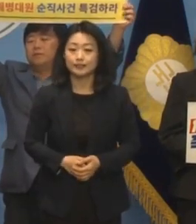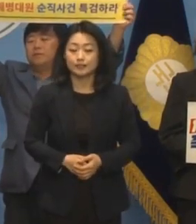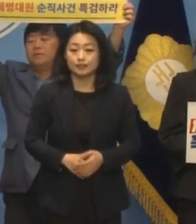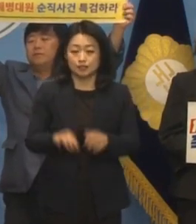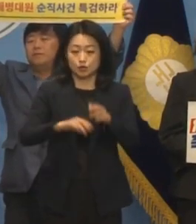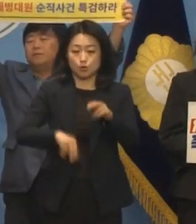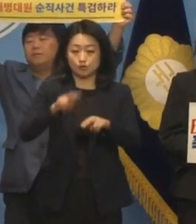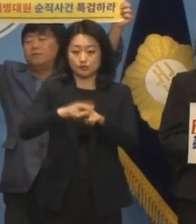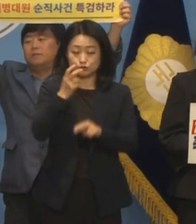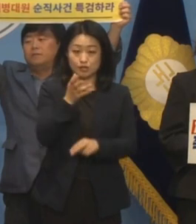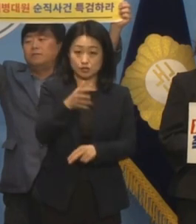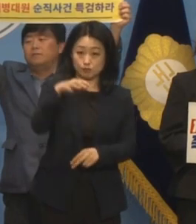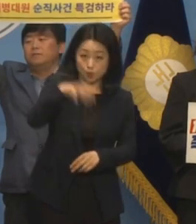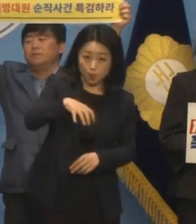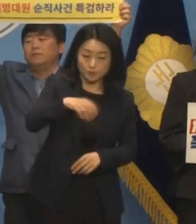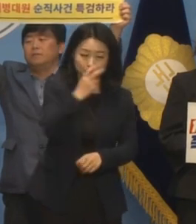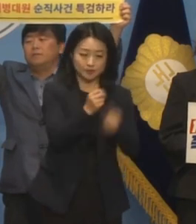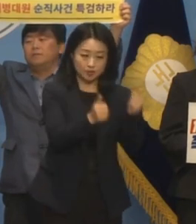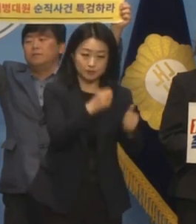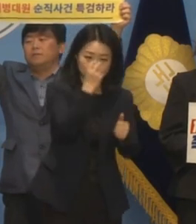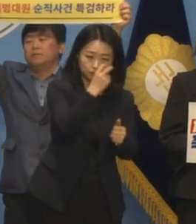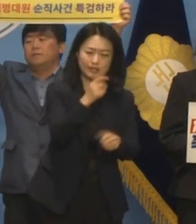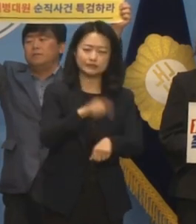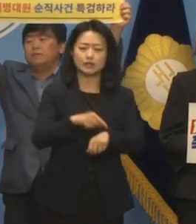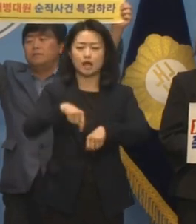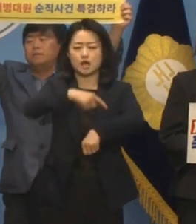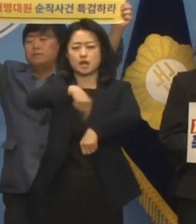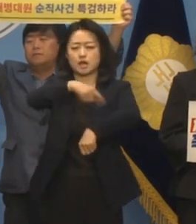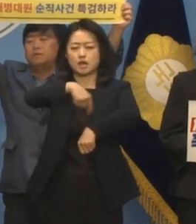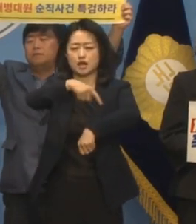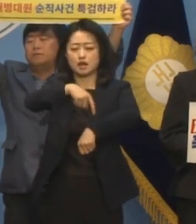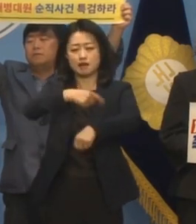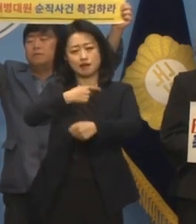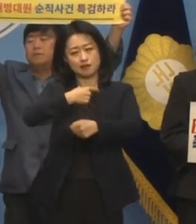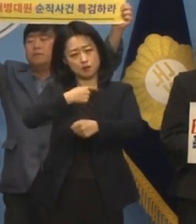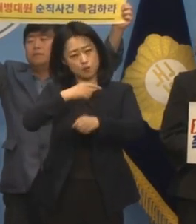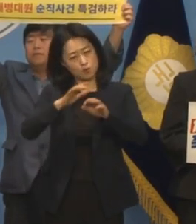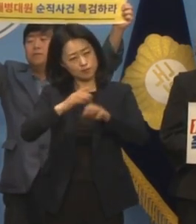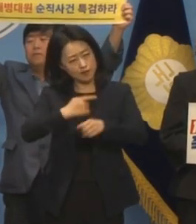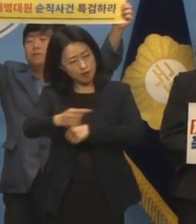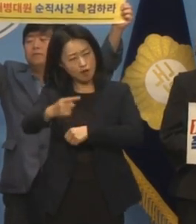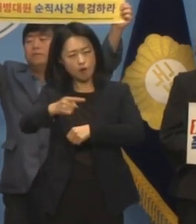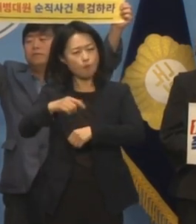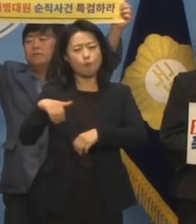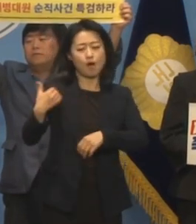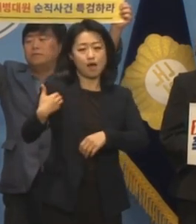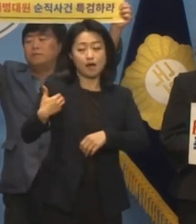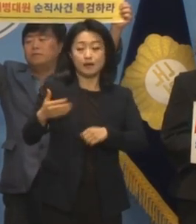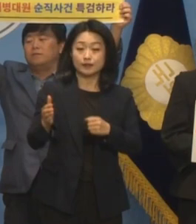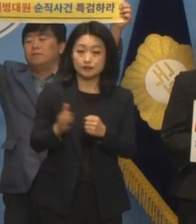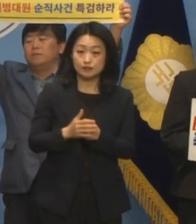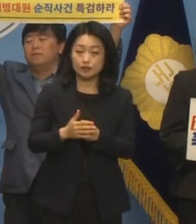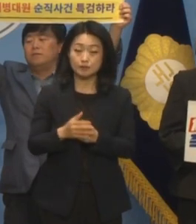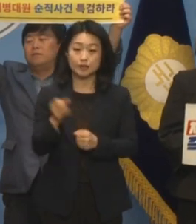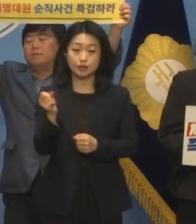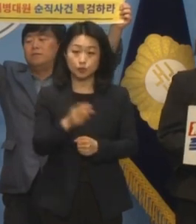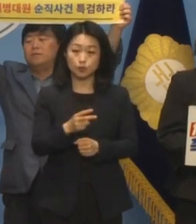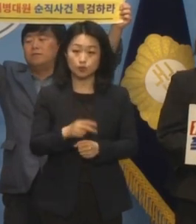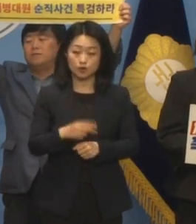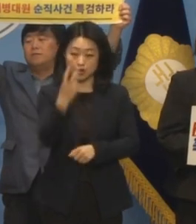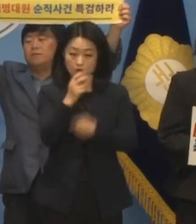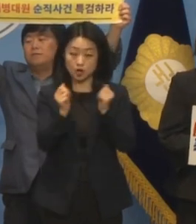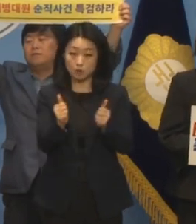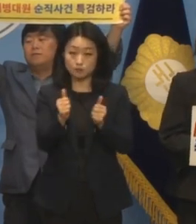공수처, 경찰, 검찰의 수사는 오래 걸립니다. 이대로 가면 해를 넘길지도 모르고 반면에 특검은 법정 기간